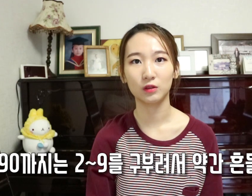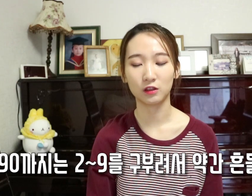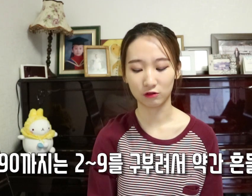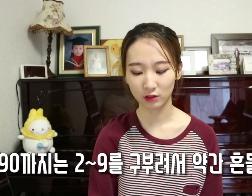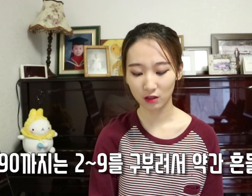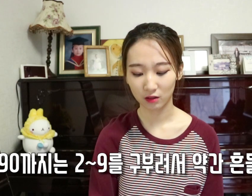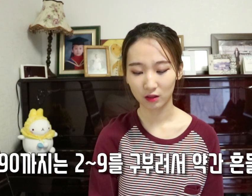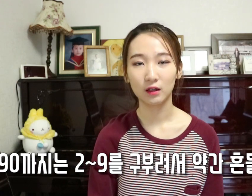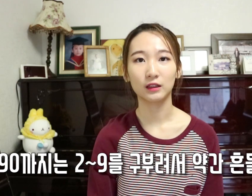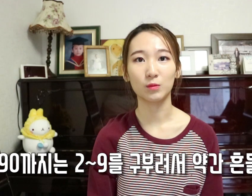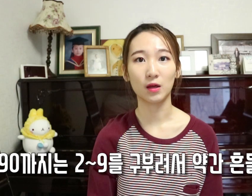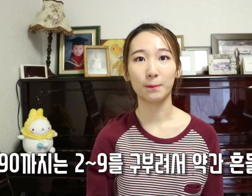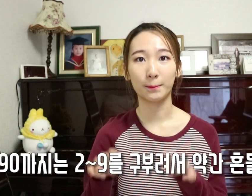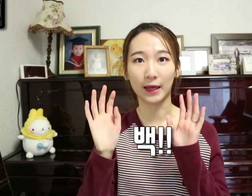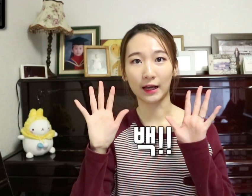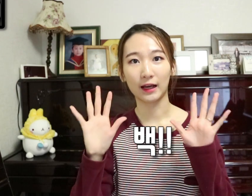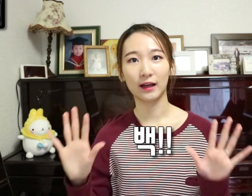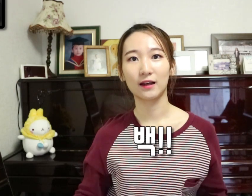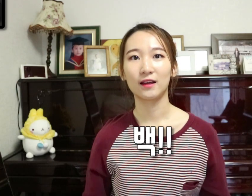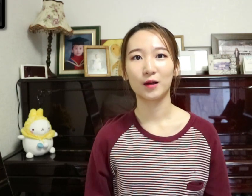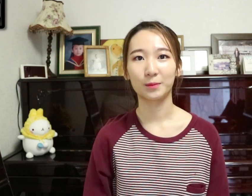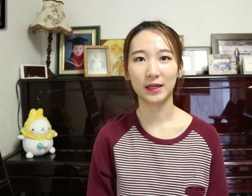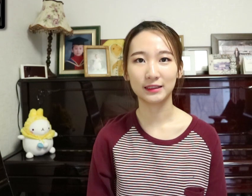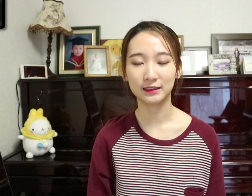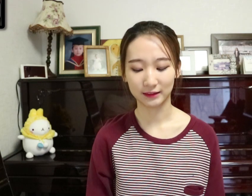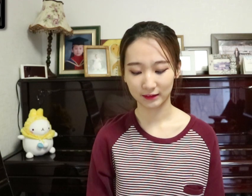표현이 되고요. 그 다음에 100. 100은